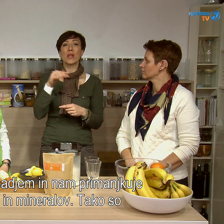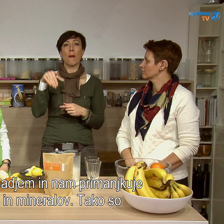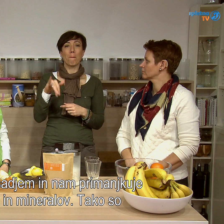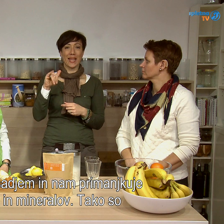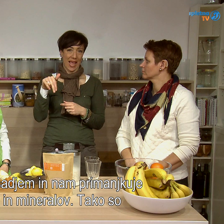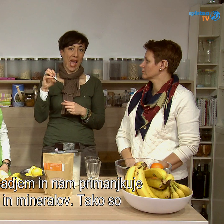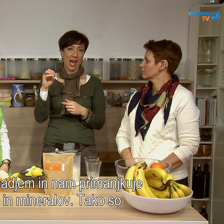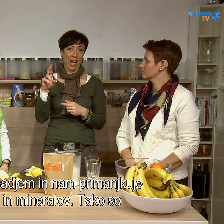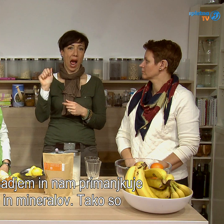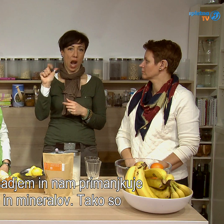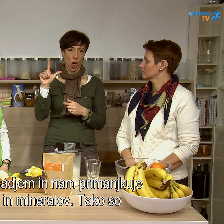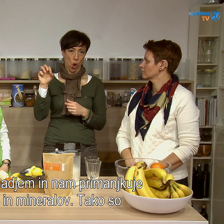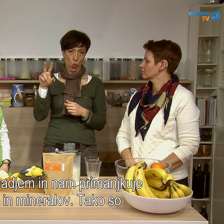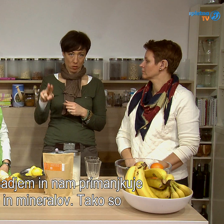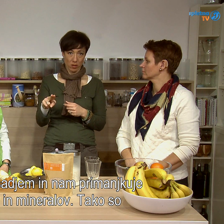mineralov.